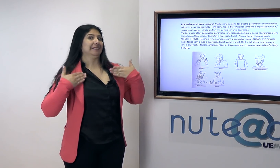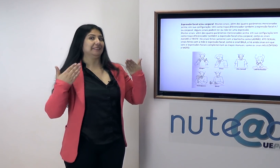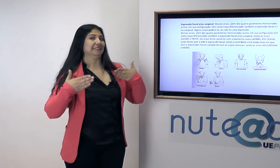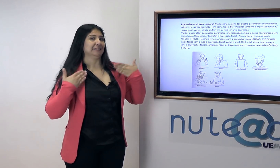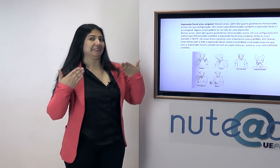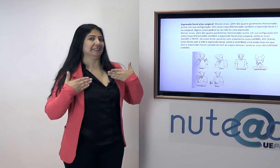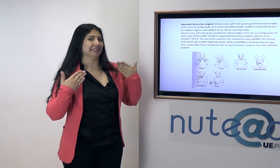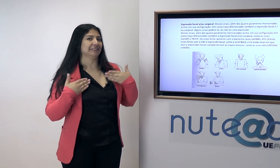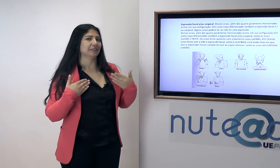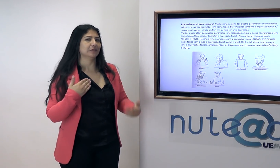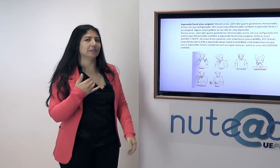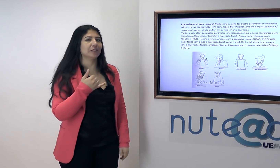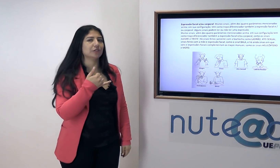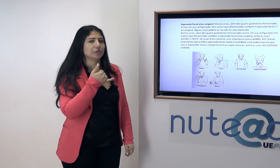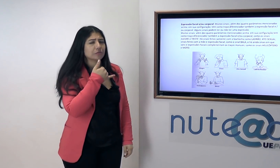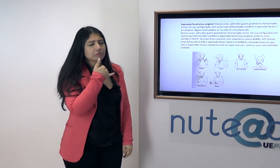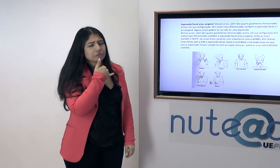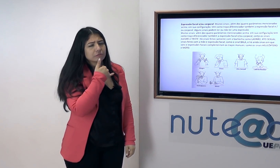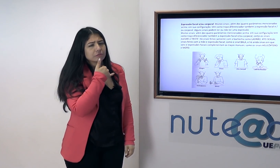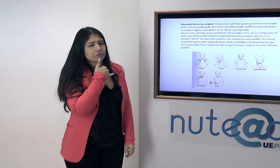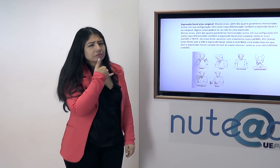alegre, triste.